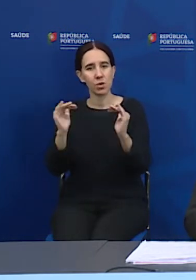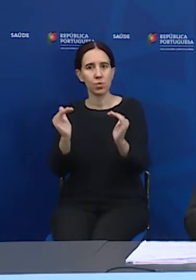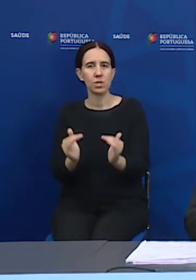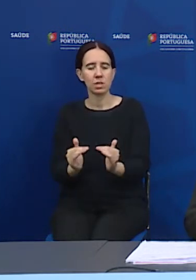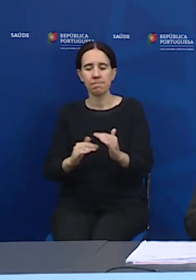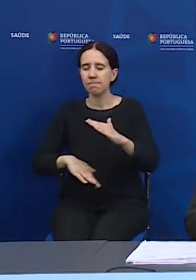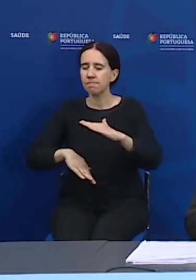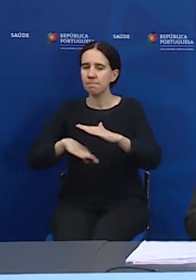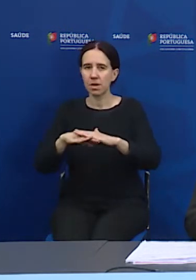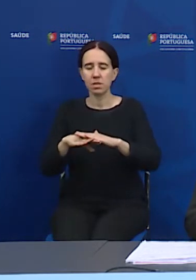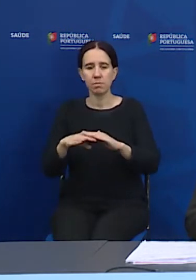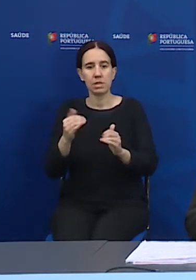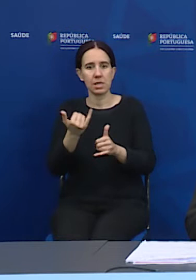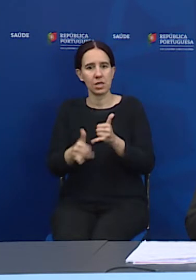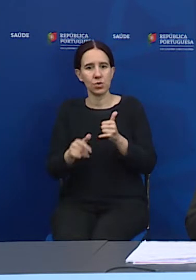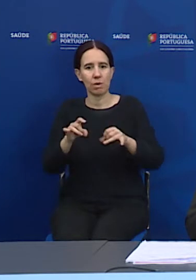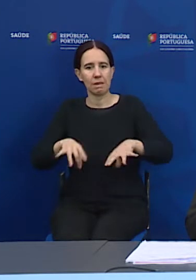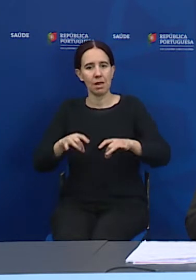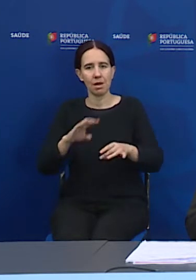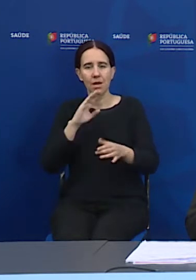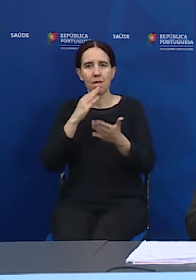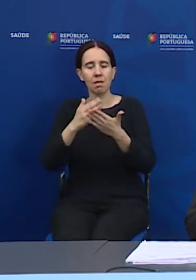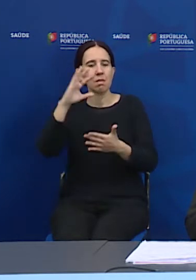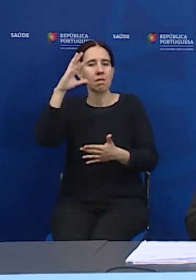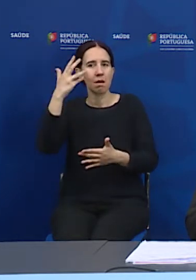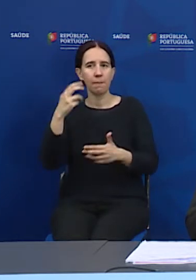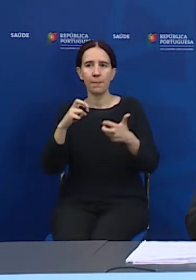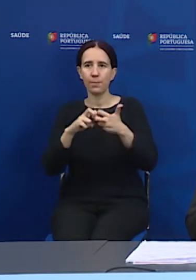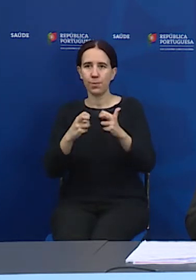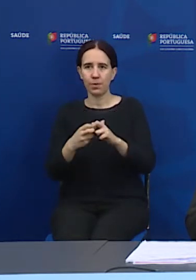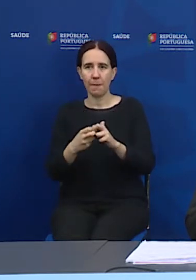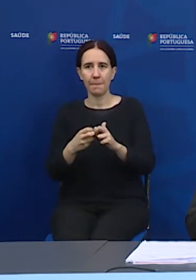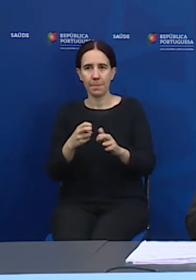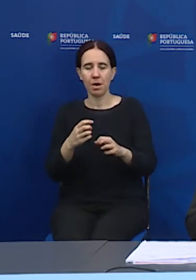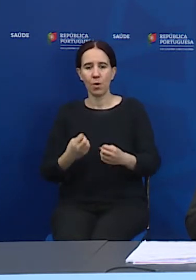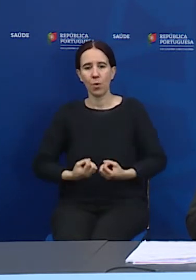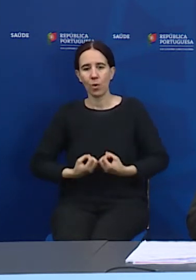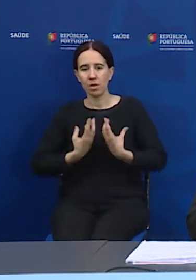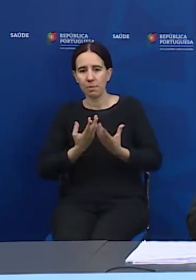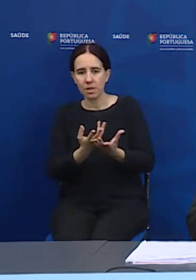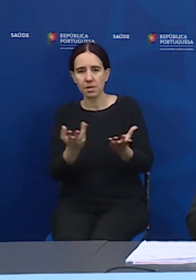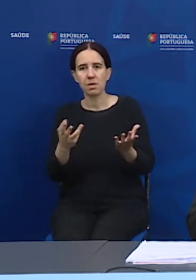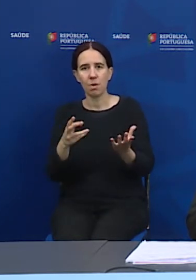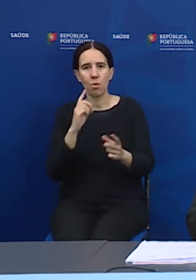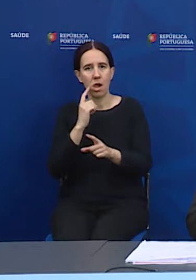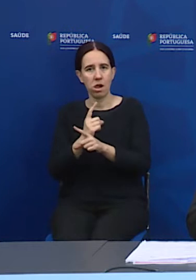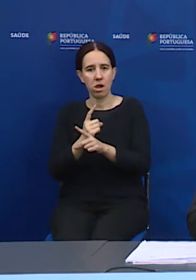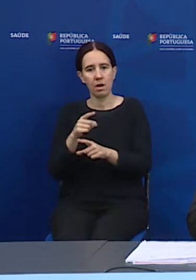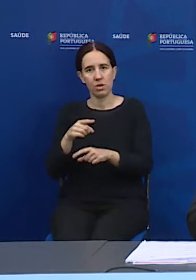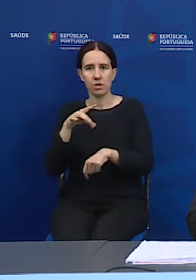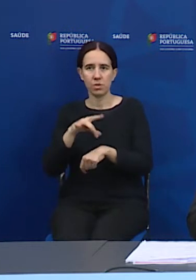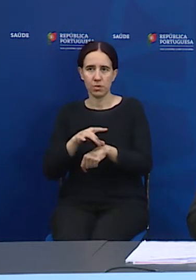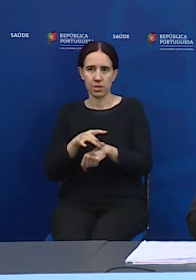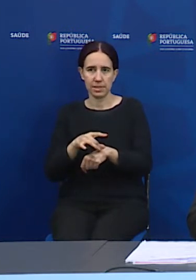ao máximo o risco de poderá ver aqui problemas de contaminação com esta